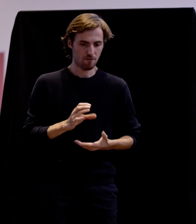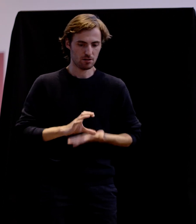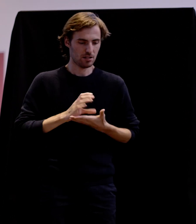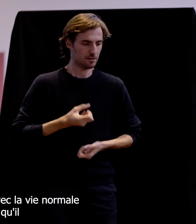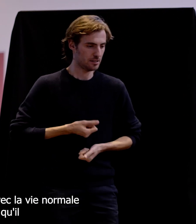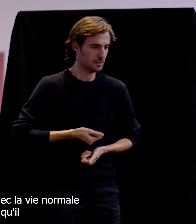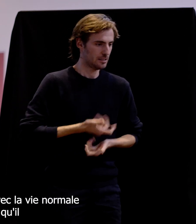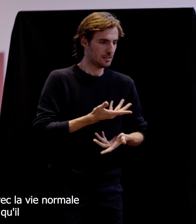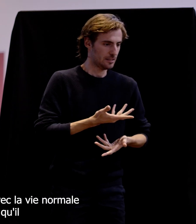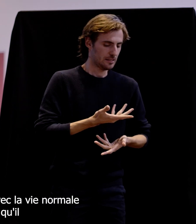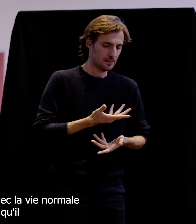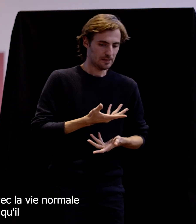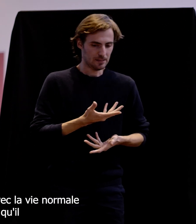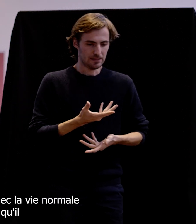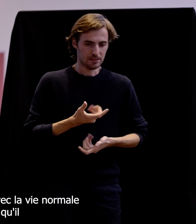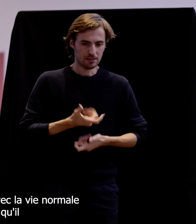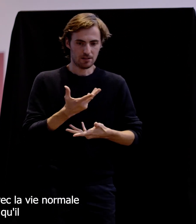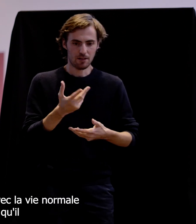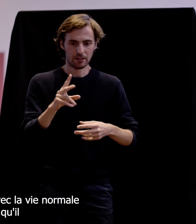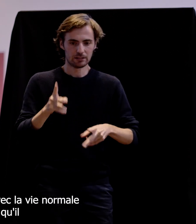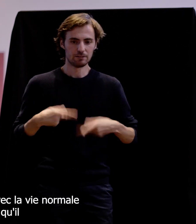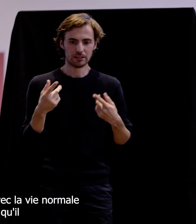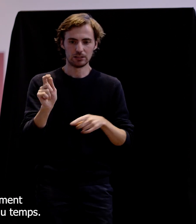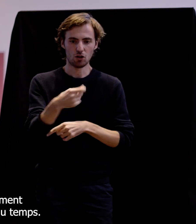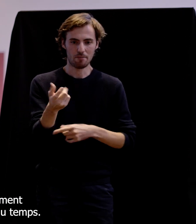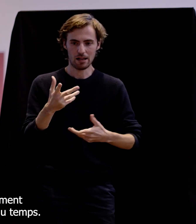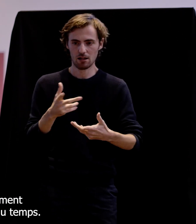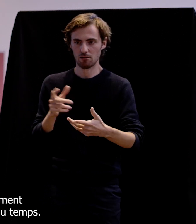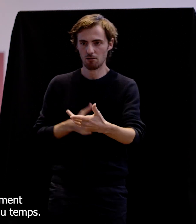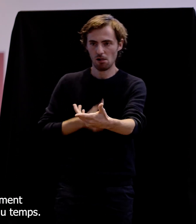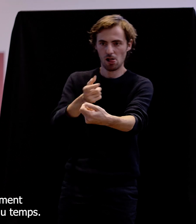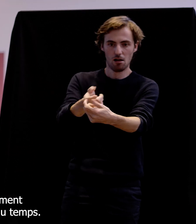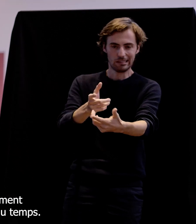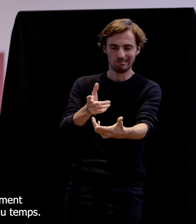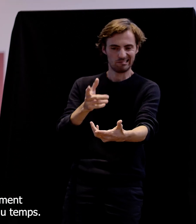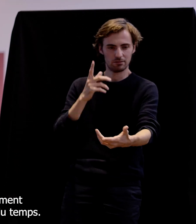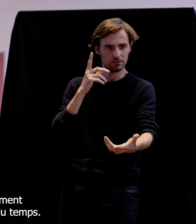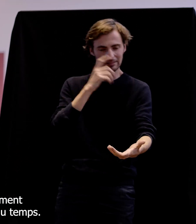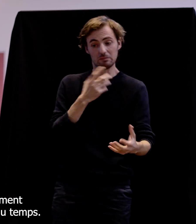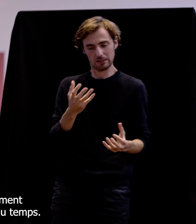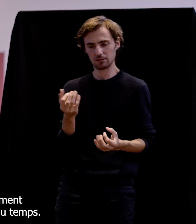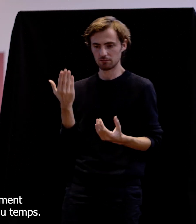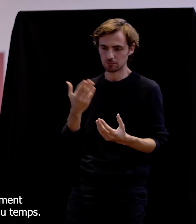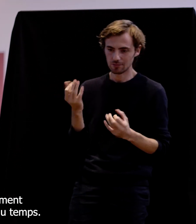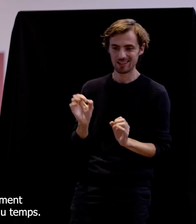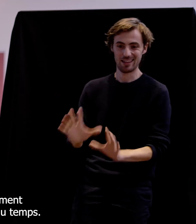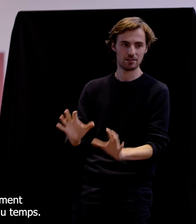émetteurs assez compatibles avec la vie normale, et donc il faut vraiment leur laisser du temps.